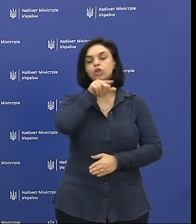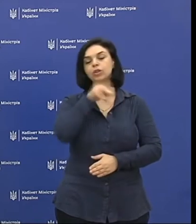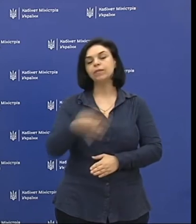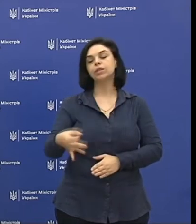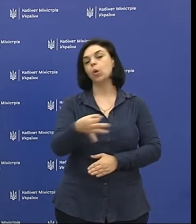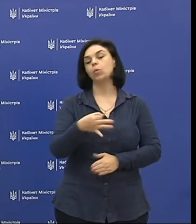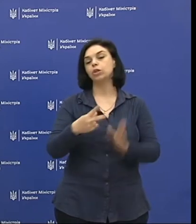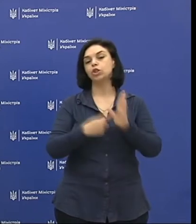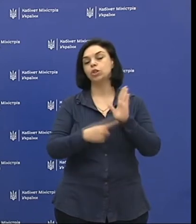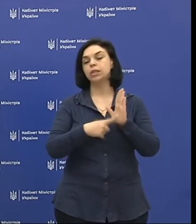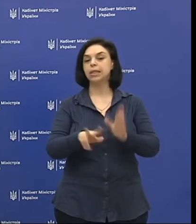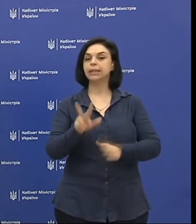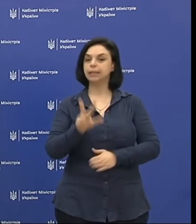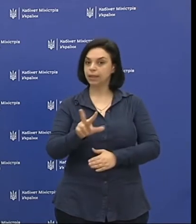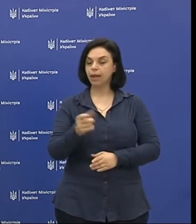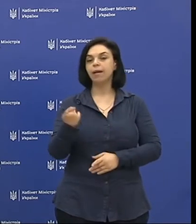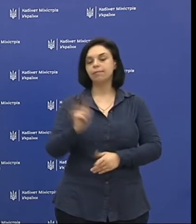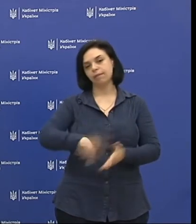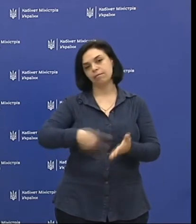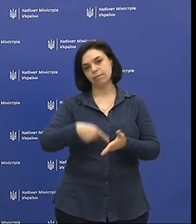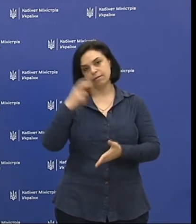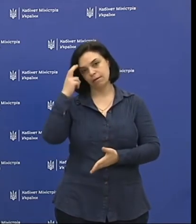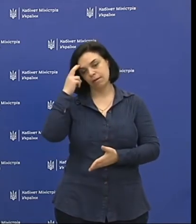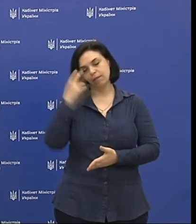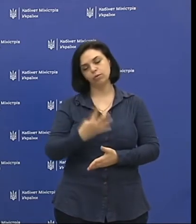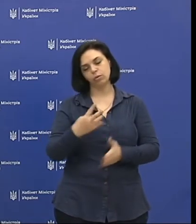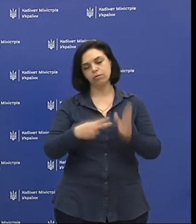Чернівецькій області – 63 та місті Київ – 47.